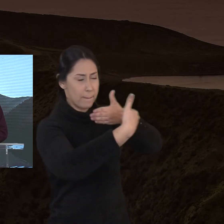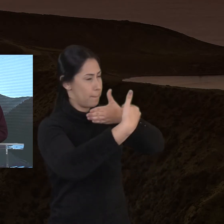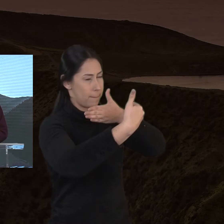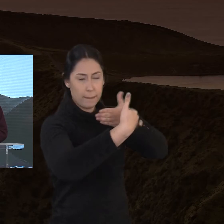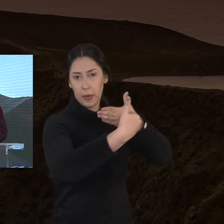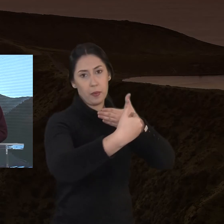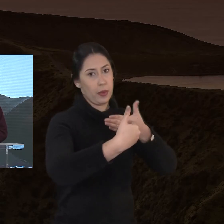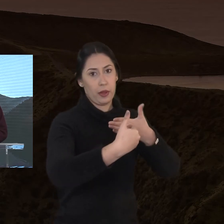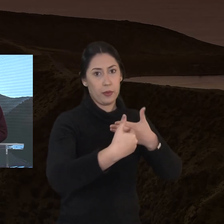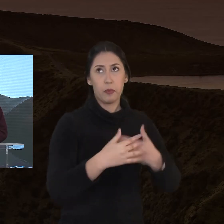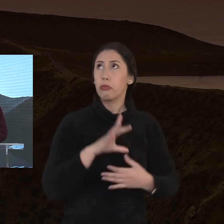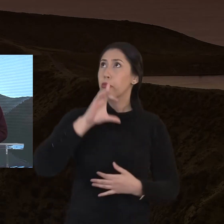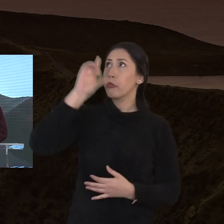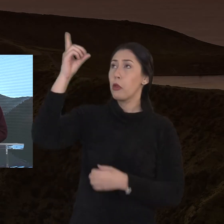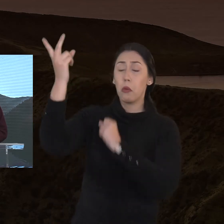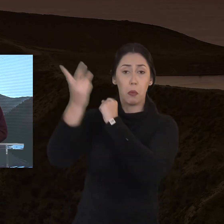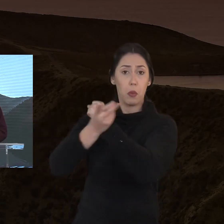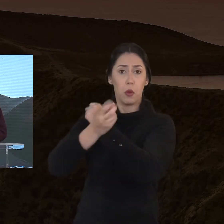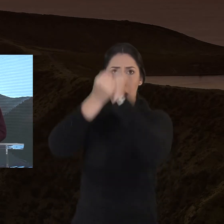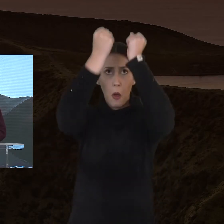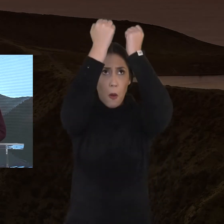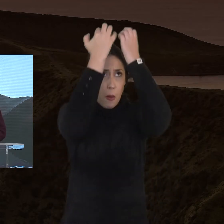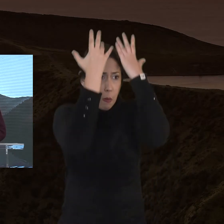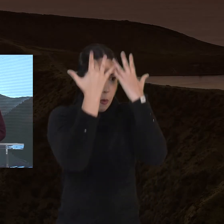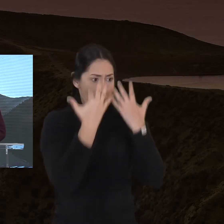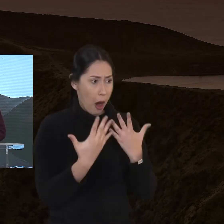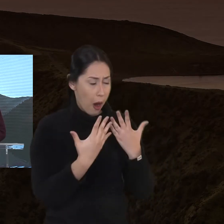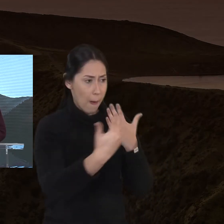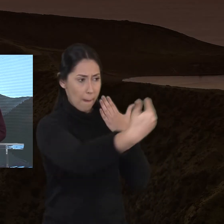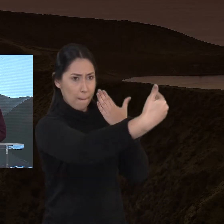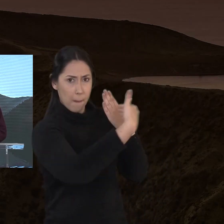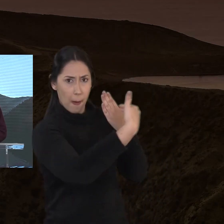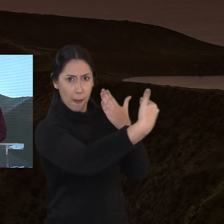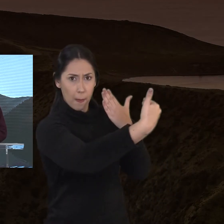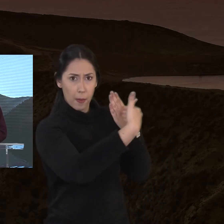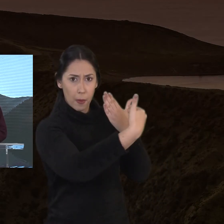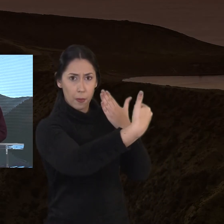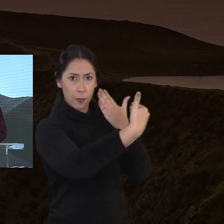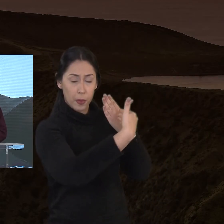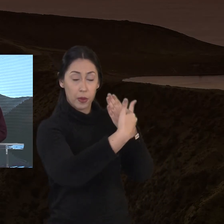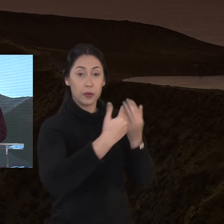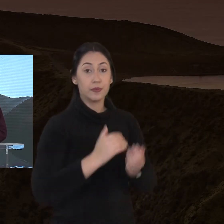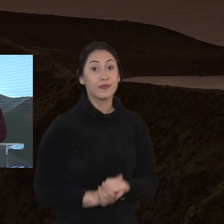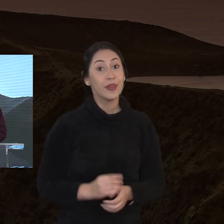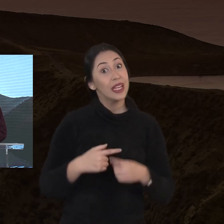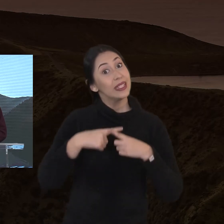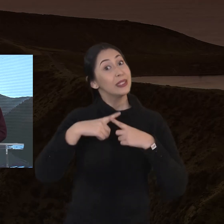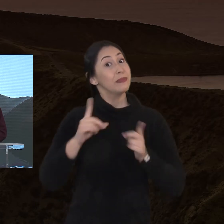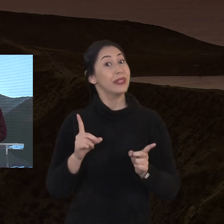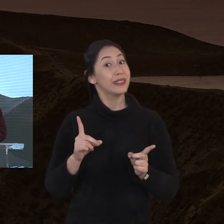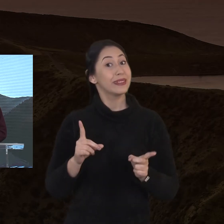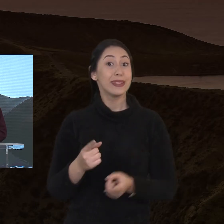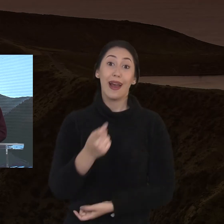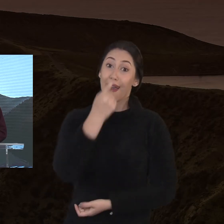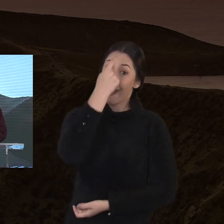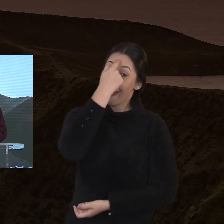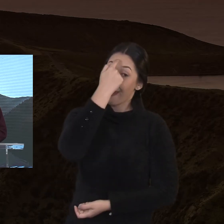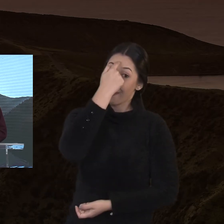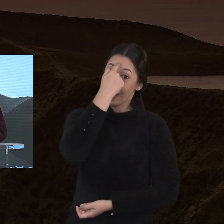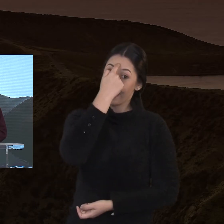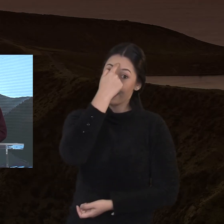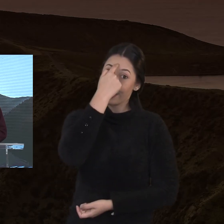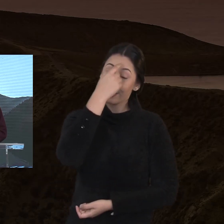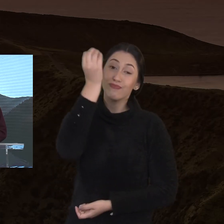e nós estamos protegidos mas nós podemos ser vulneráveis a vulnerabilidade na mente e na